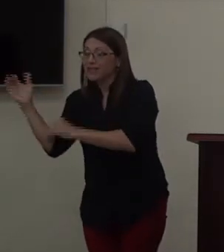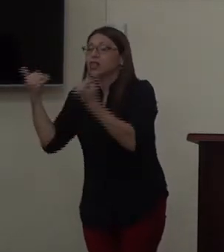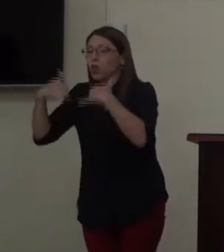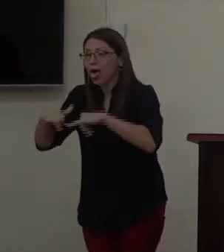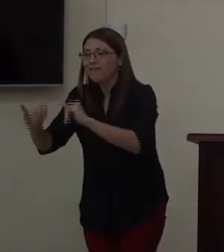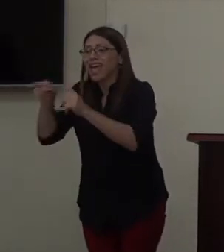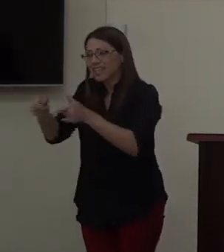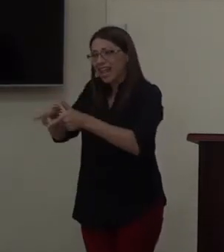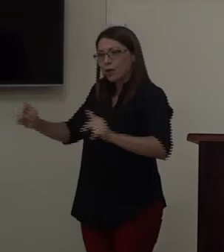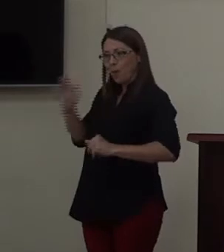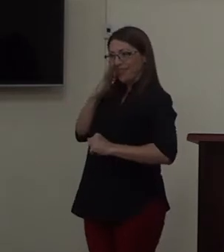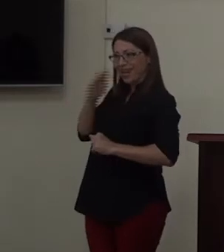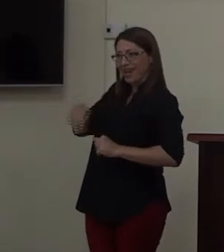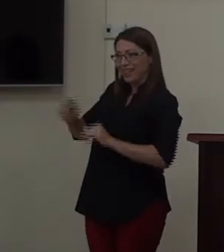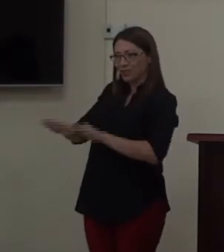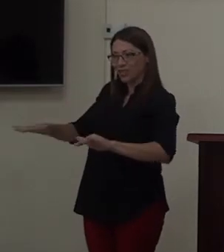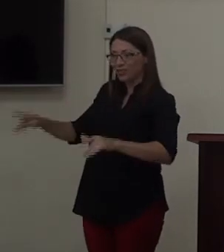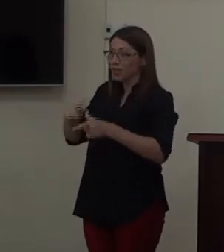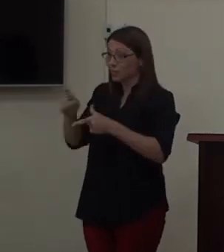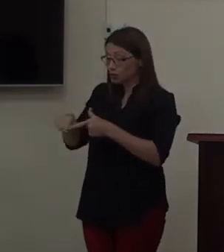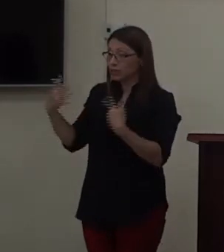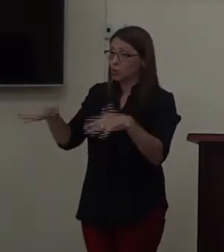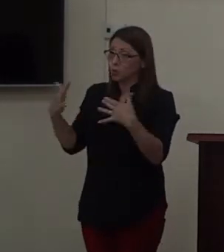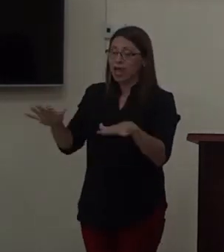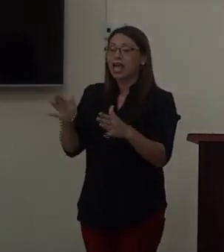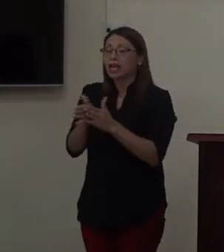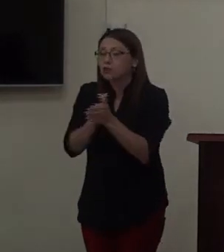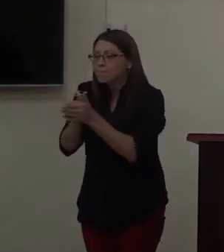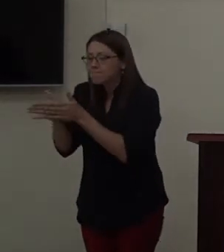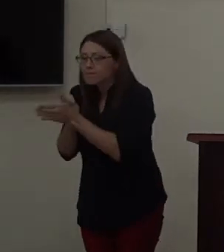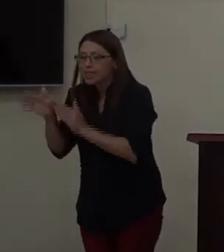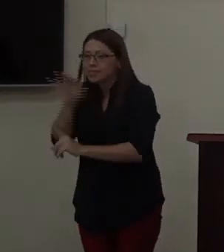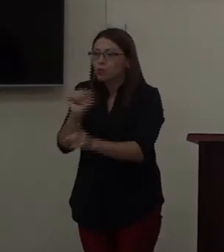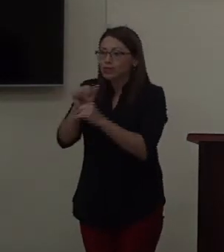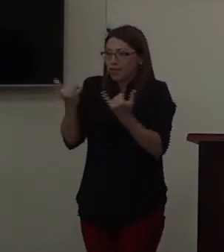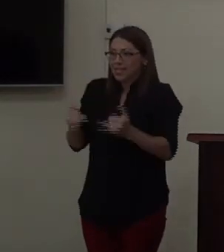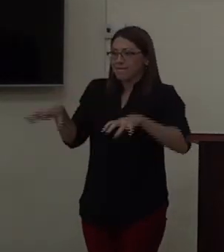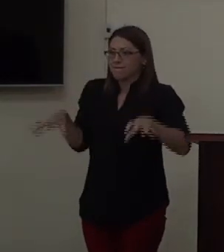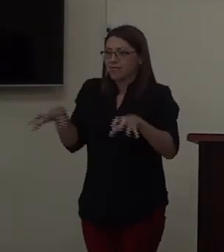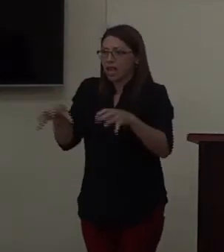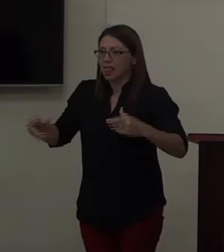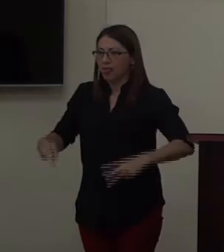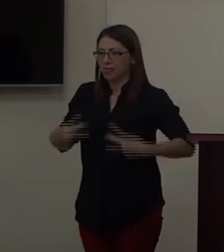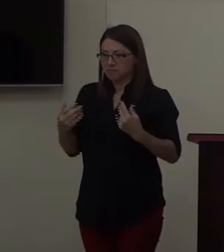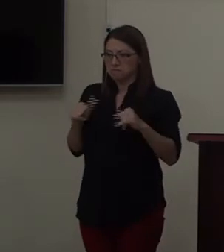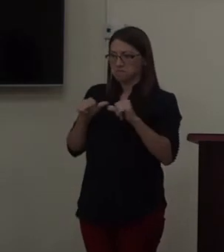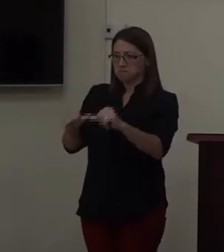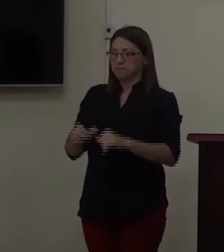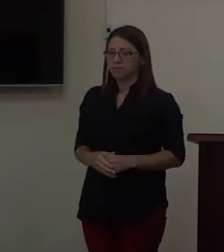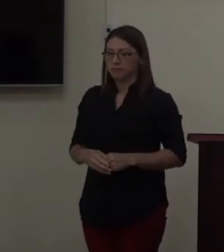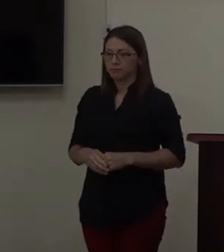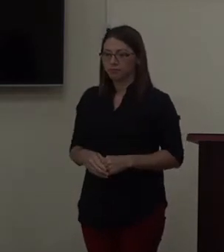niños. Entonces, es una riqueza, digamos, de situaciones de vitalidad. Bueno,